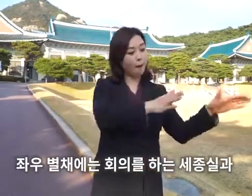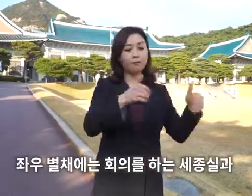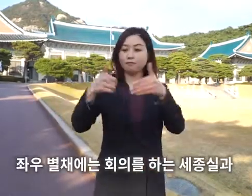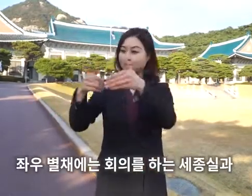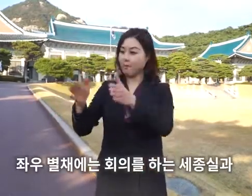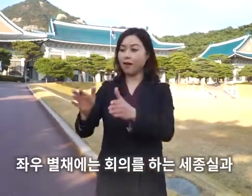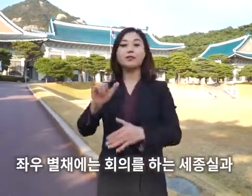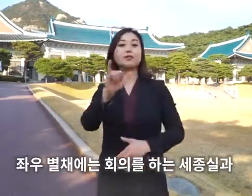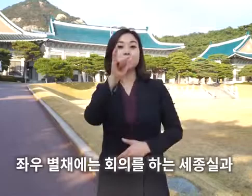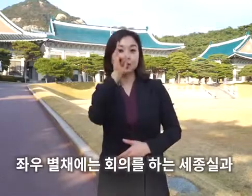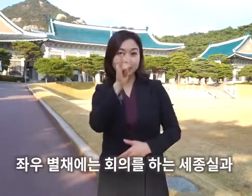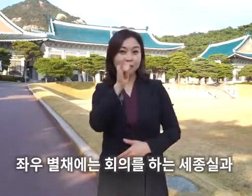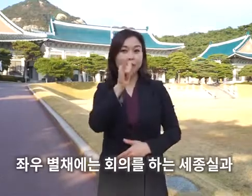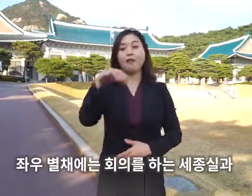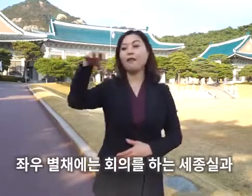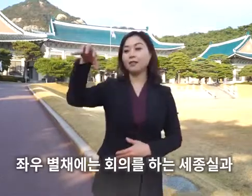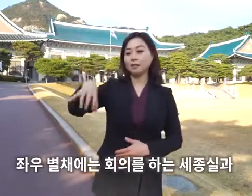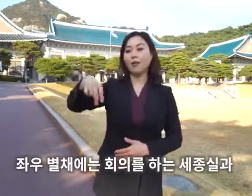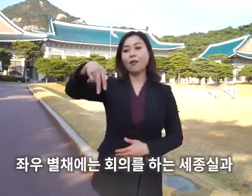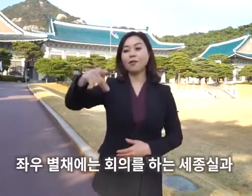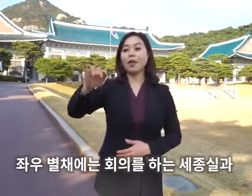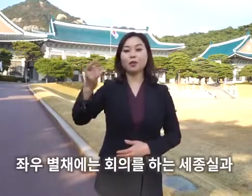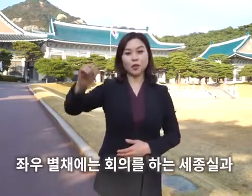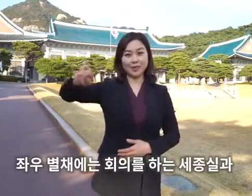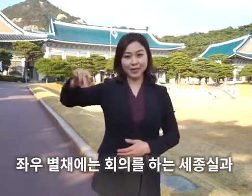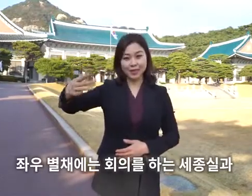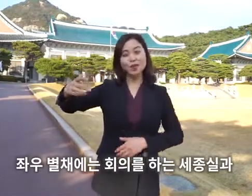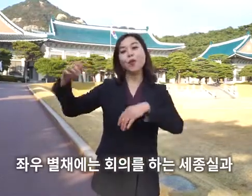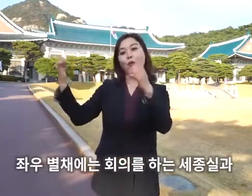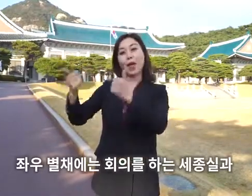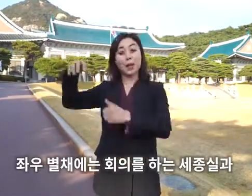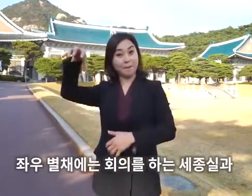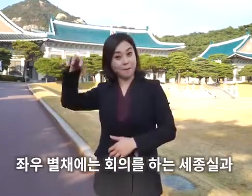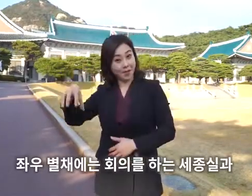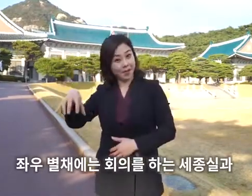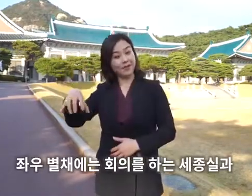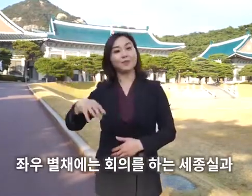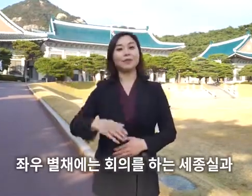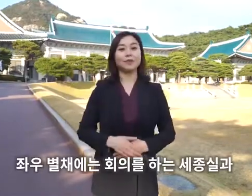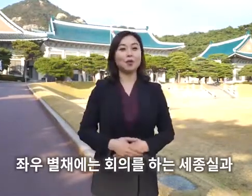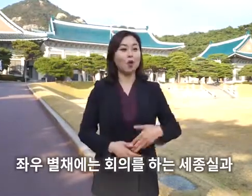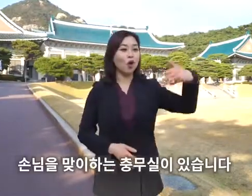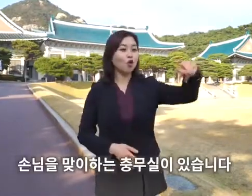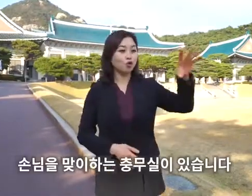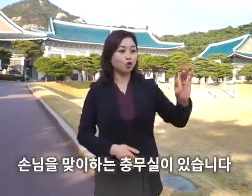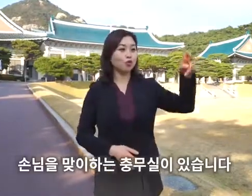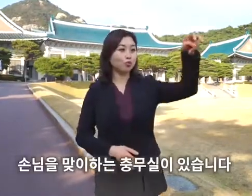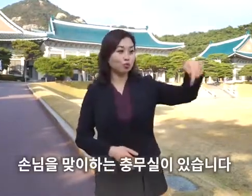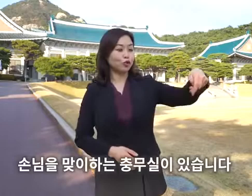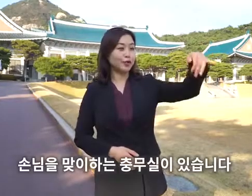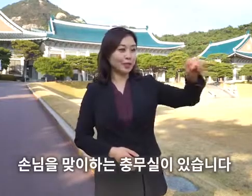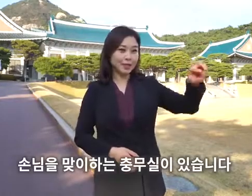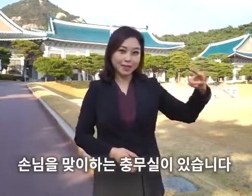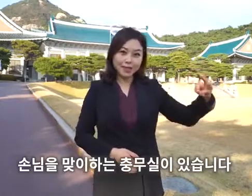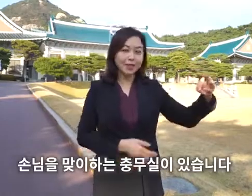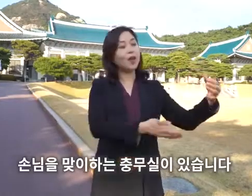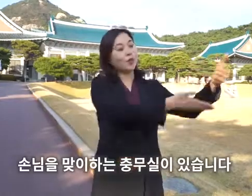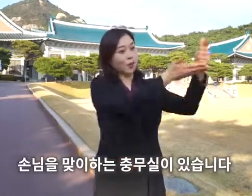좌우 별채에는 회의를 하는 세종실과 손님을 맞이하는 충무실이